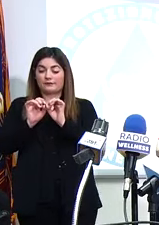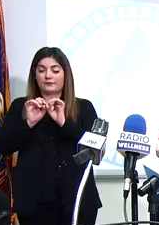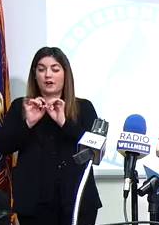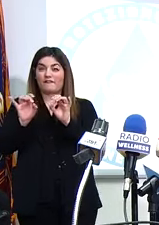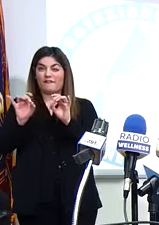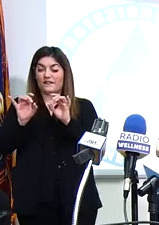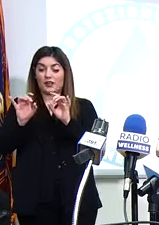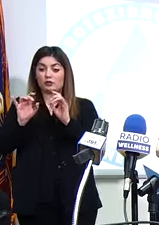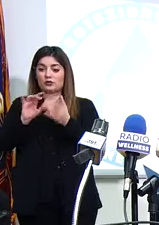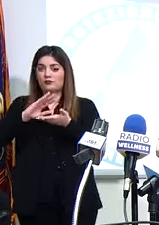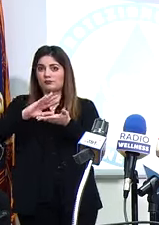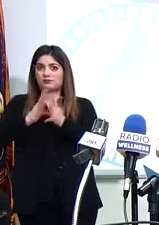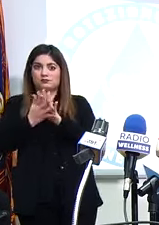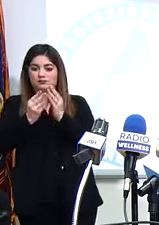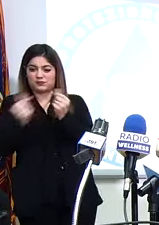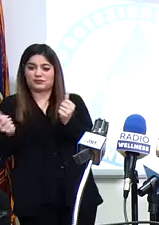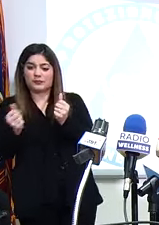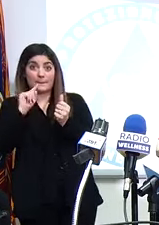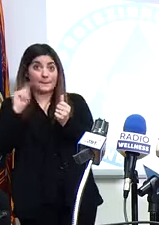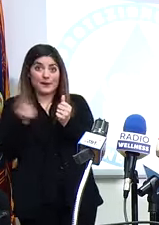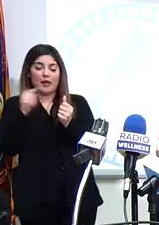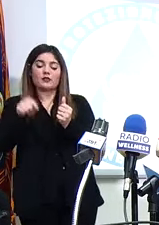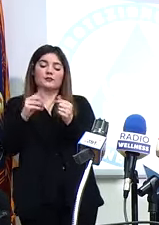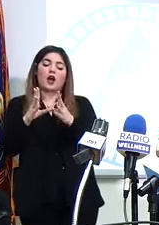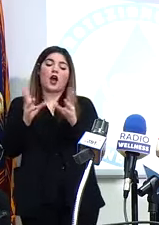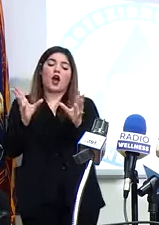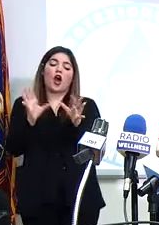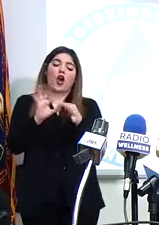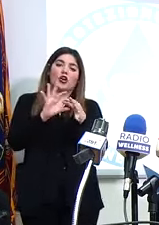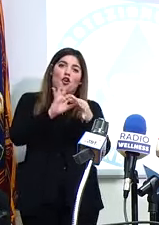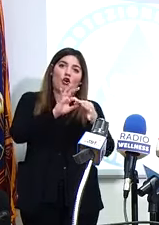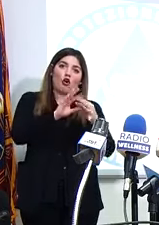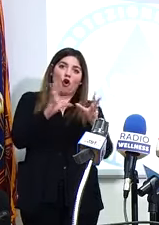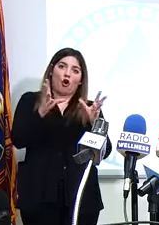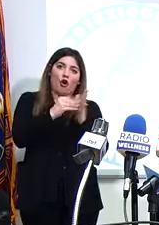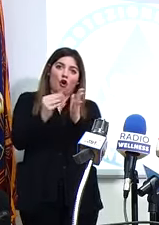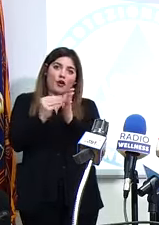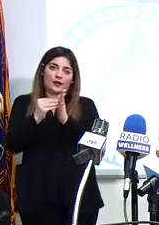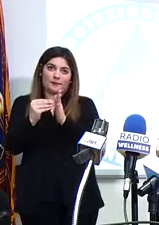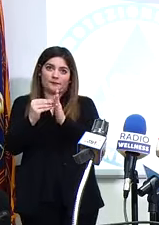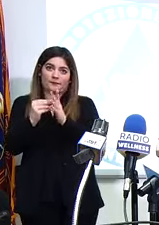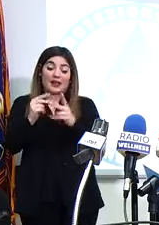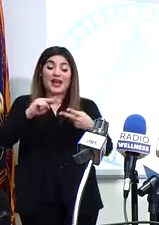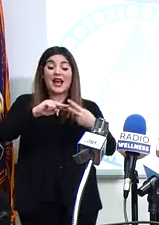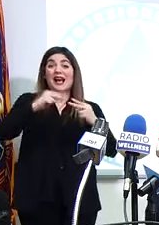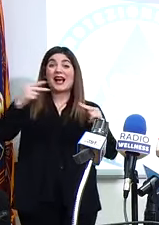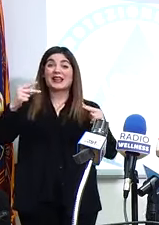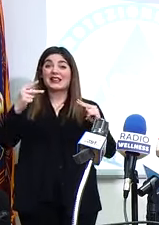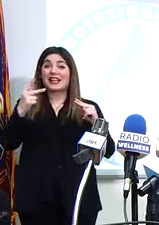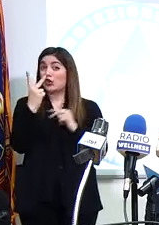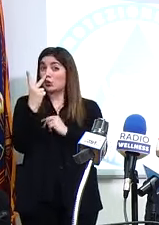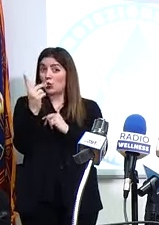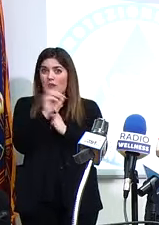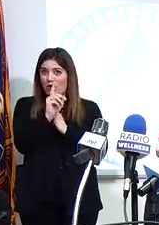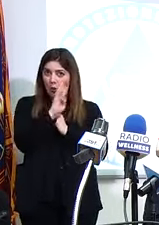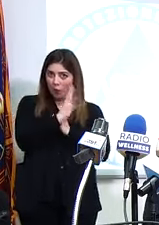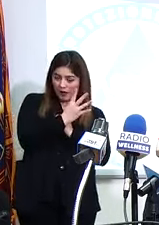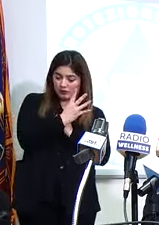cos'ha? Siccome può essere con una specificità, con solo due catene invece che quattro, ma ha una